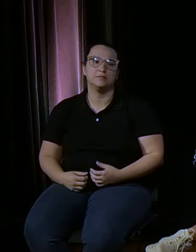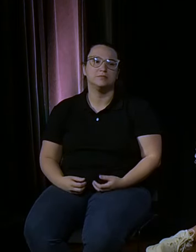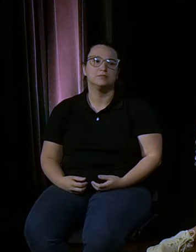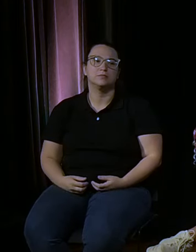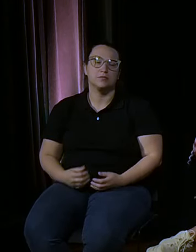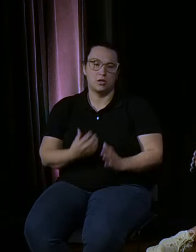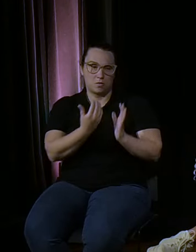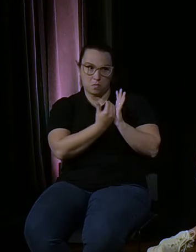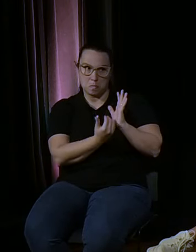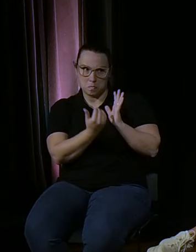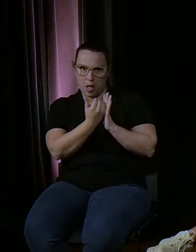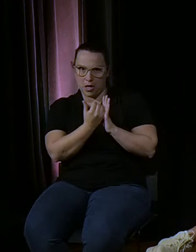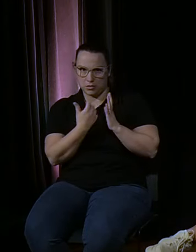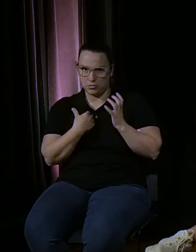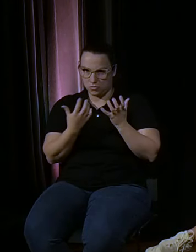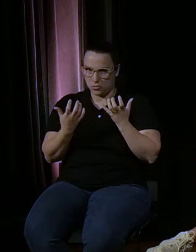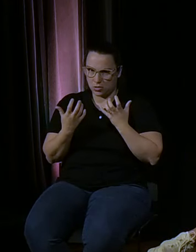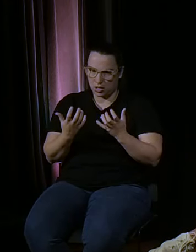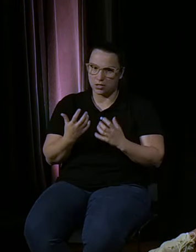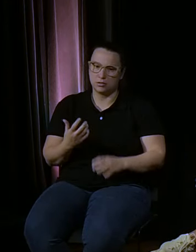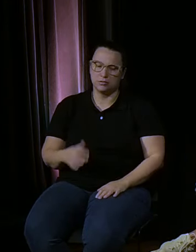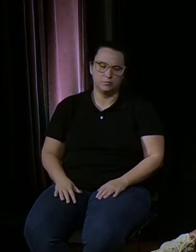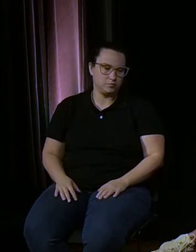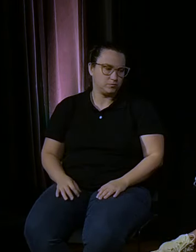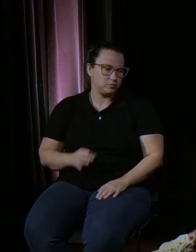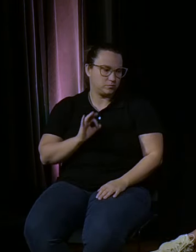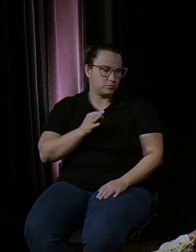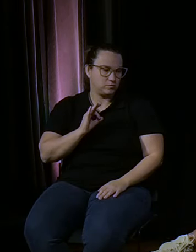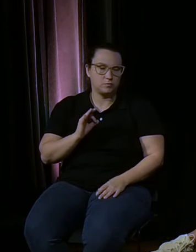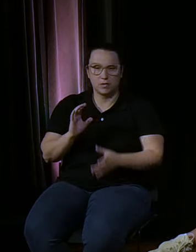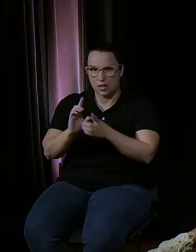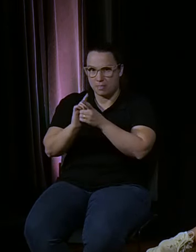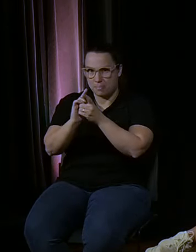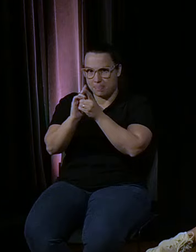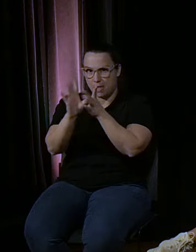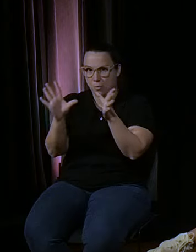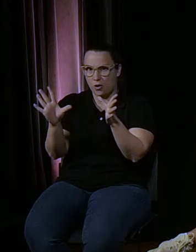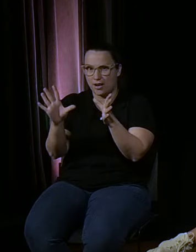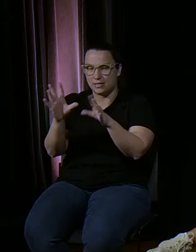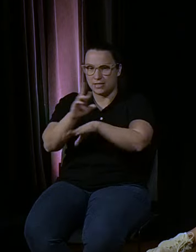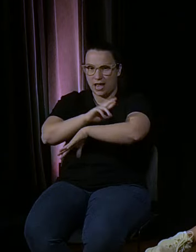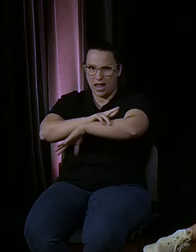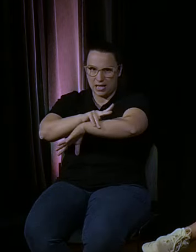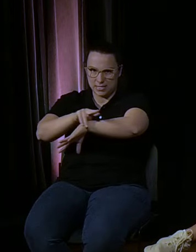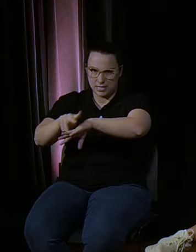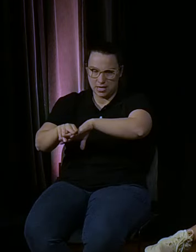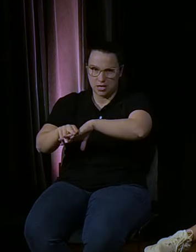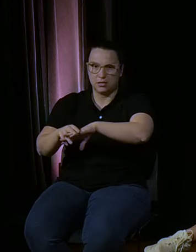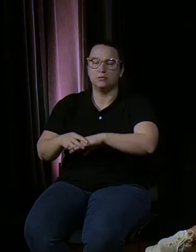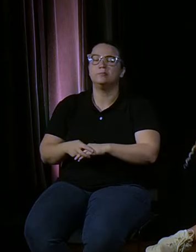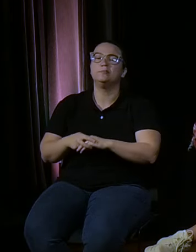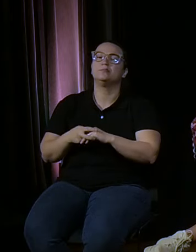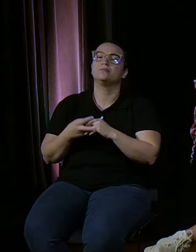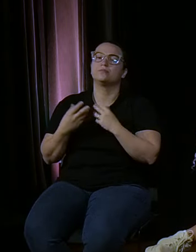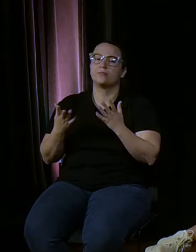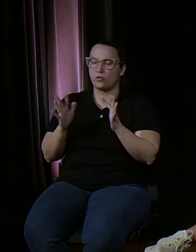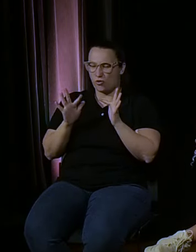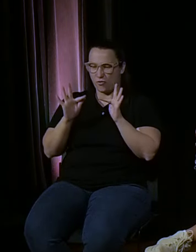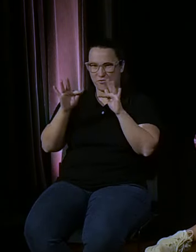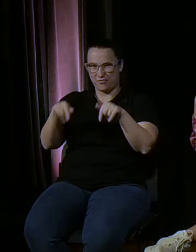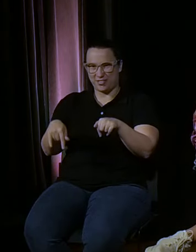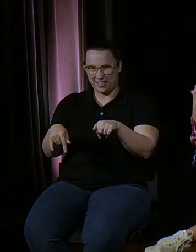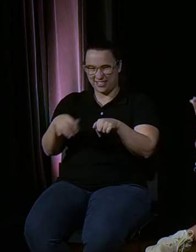fazer uma complementação, assim, porque quando o Karine traz essa coisa da democracia racial, né, enfim, o